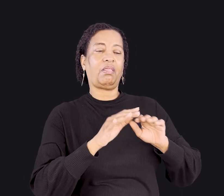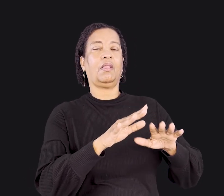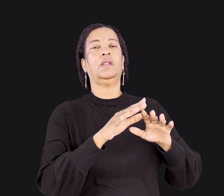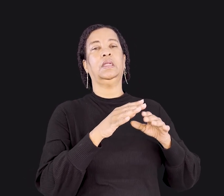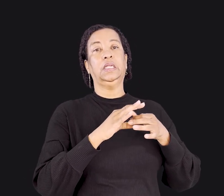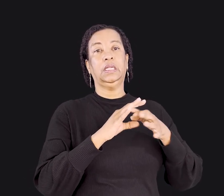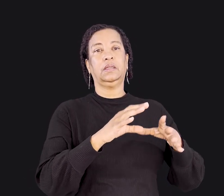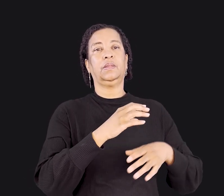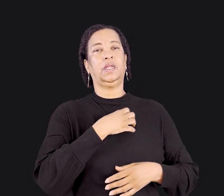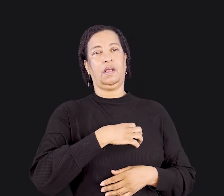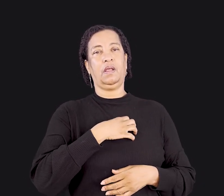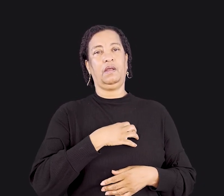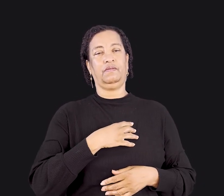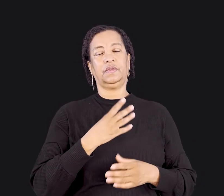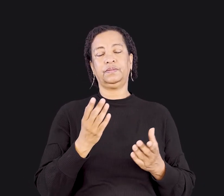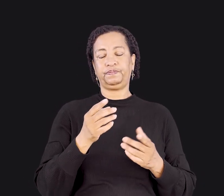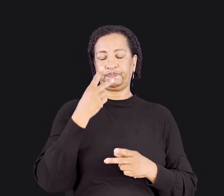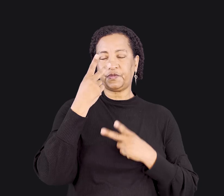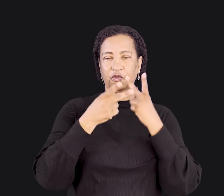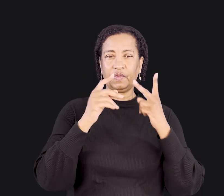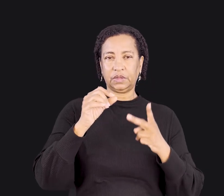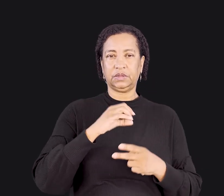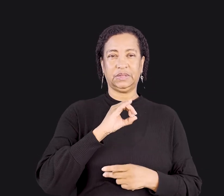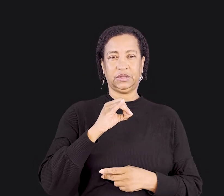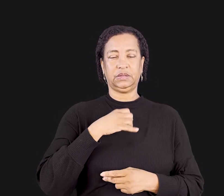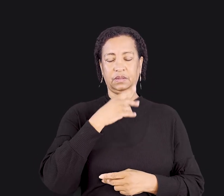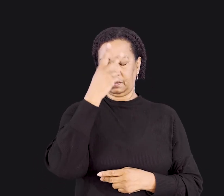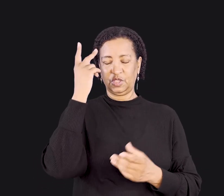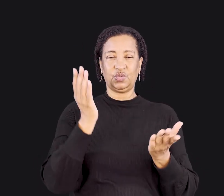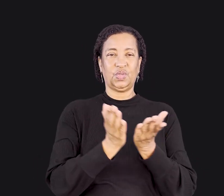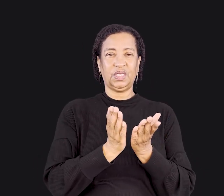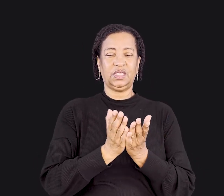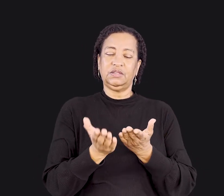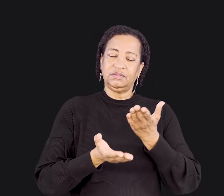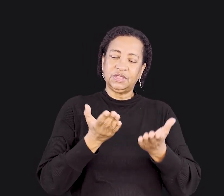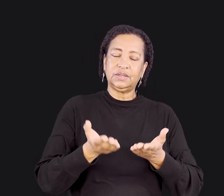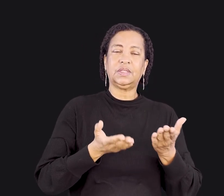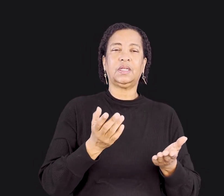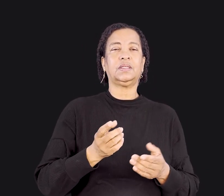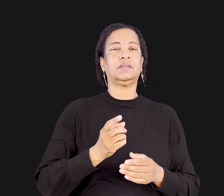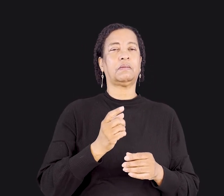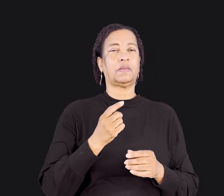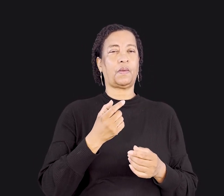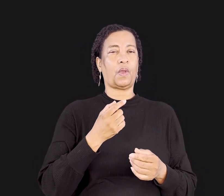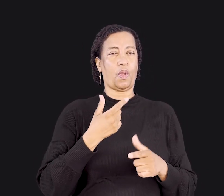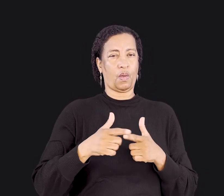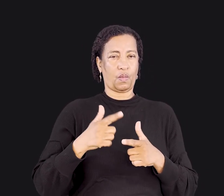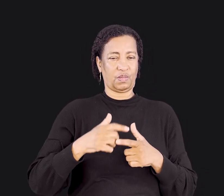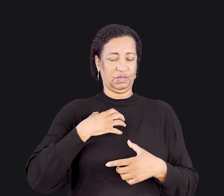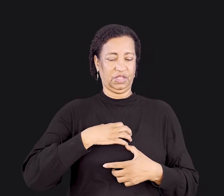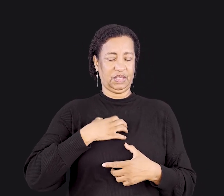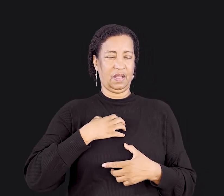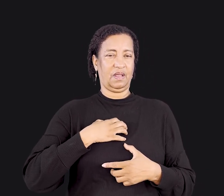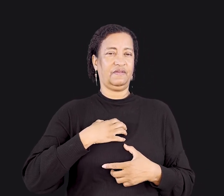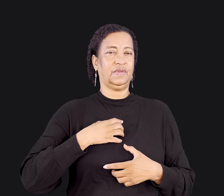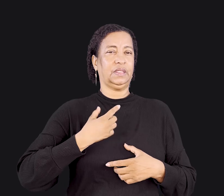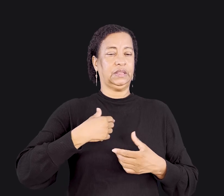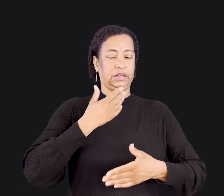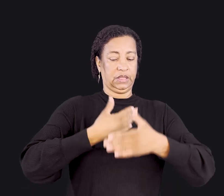ensina que se o crente tratar o problema da ira ou da raiva nas regiões celestiais em Cristo, poderá se